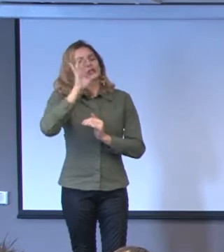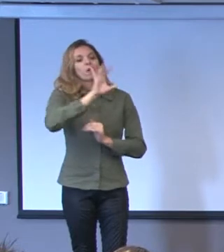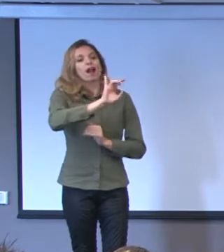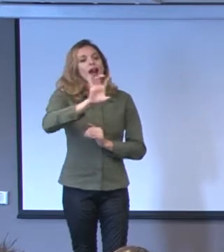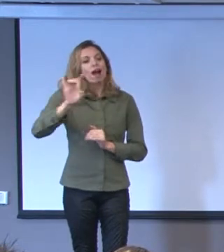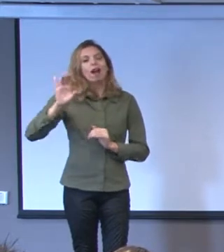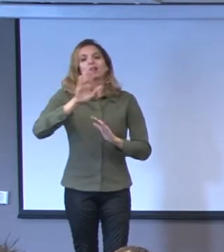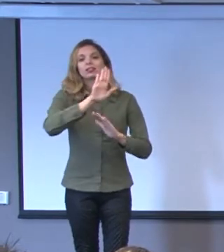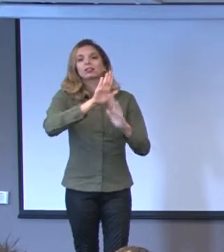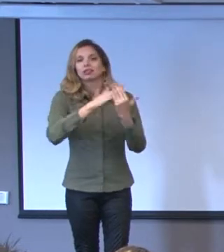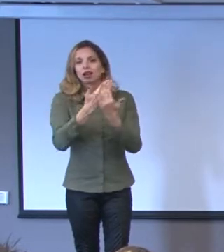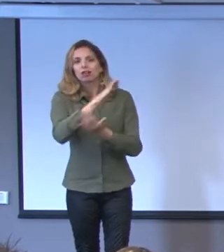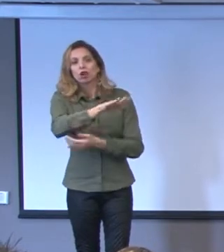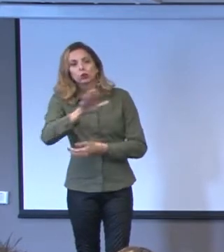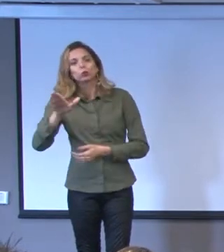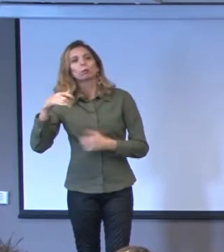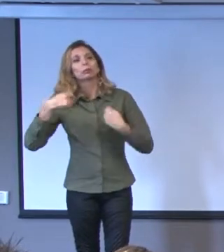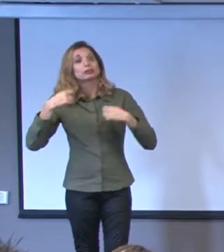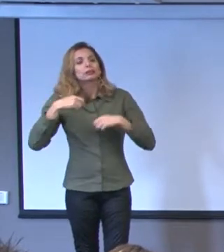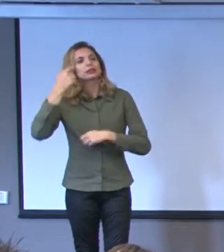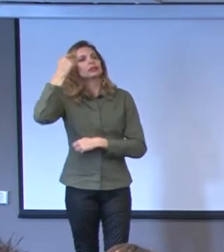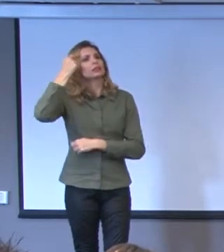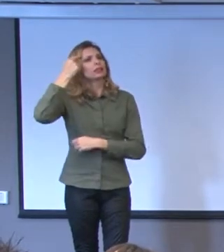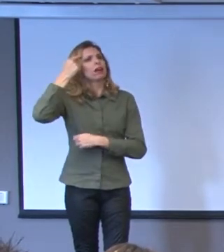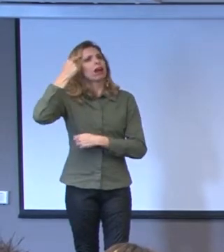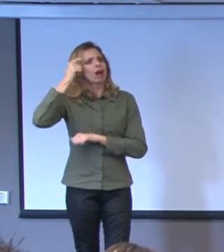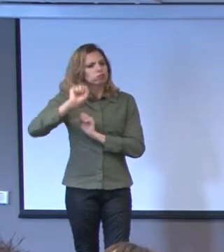estudante. Então, elas precisam ser